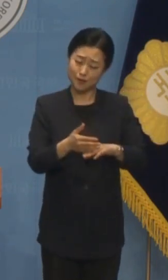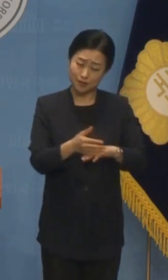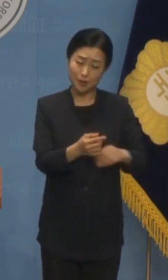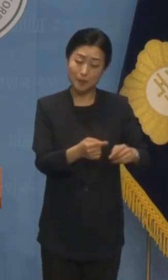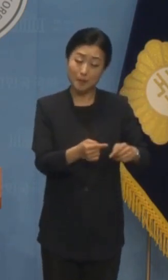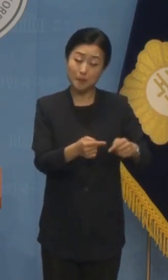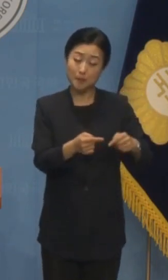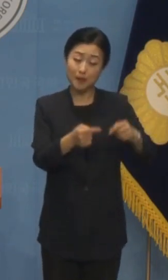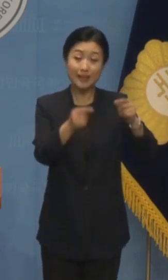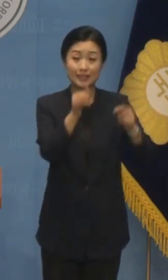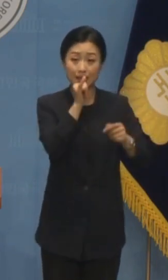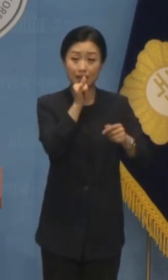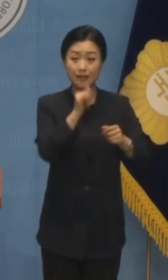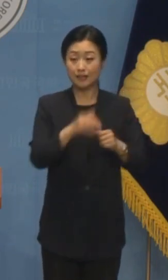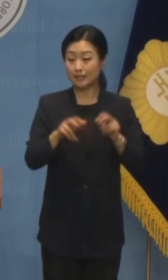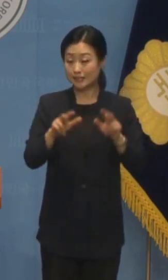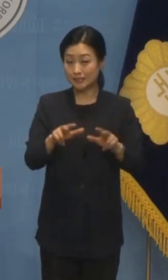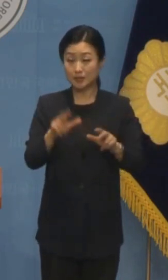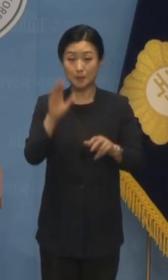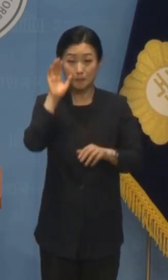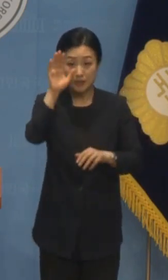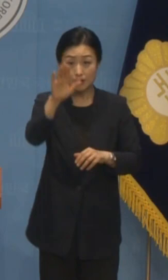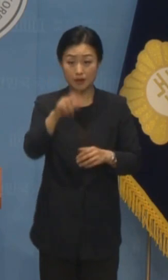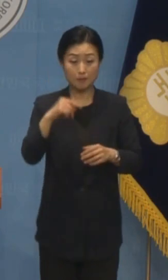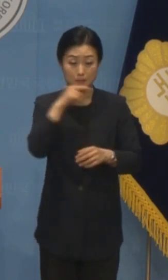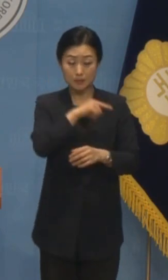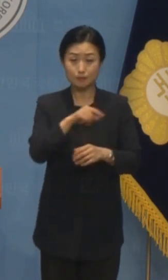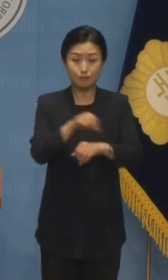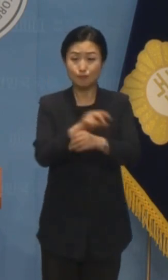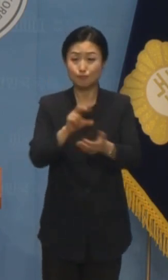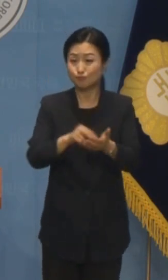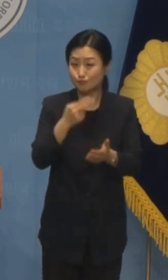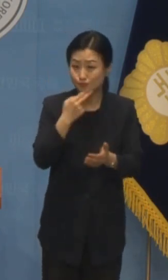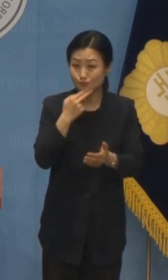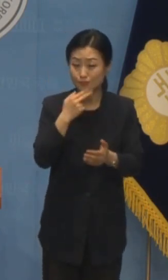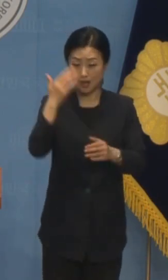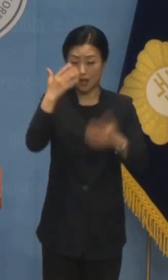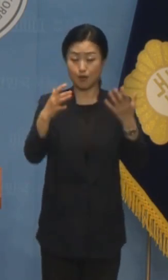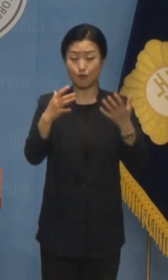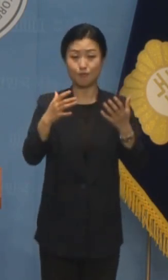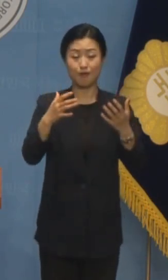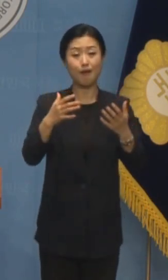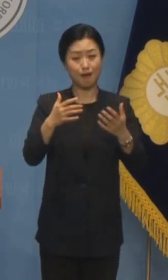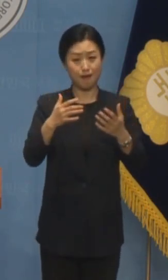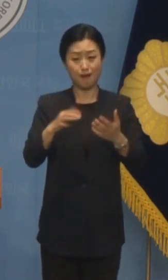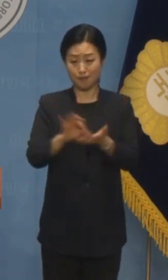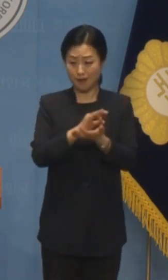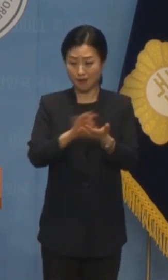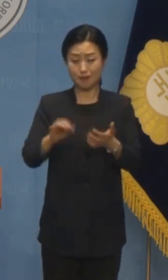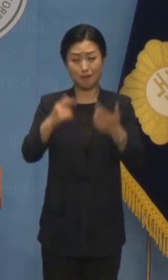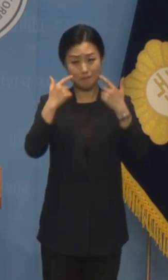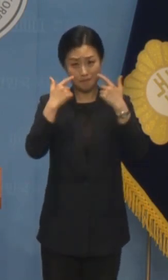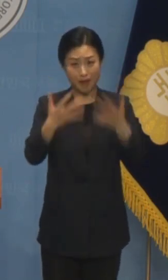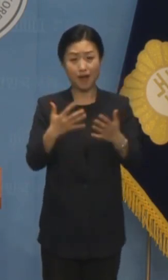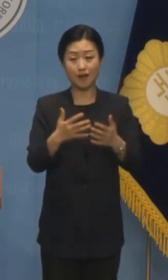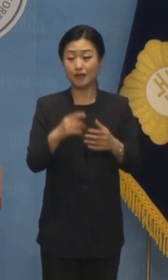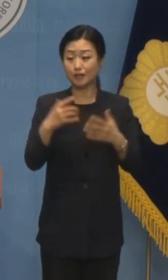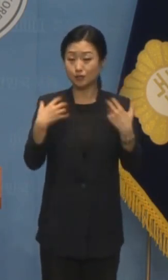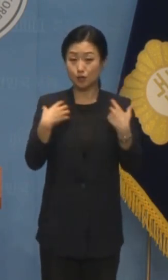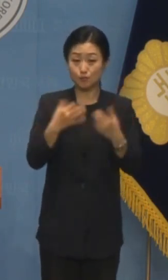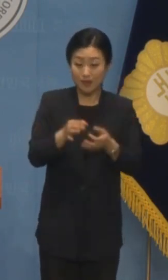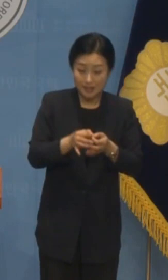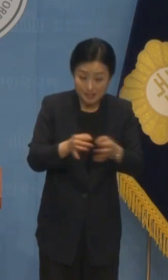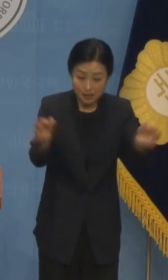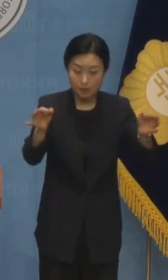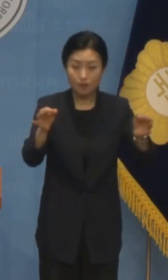보고합니다. 그러면 현재도 미래도 건전하다 못해서 우량하기까지 한 대한민국의 재정 상태 비결은 무엇이냐? 정부 재정 지출이